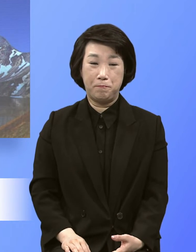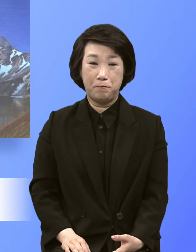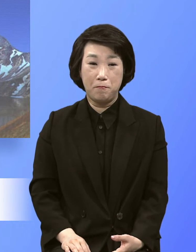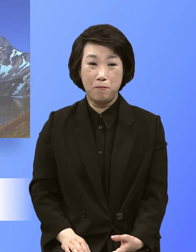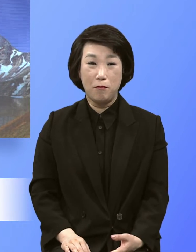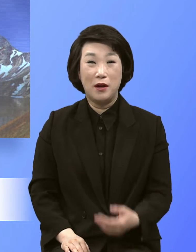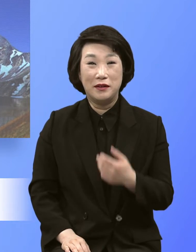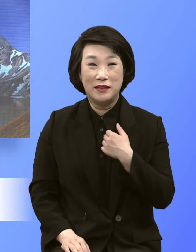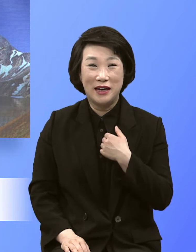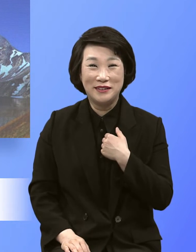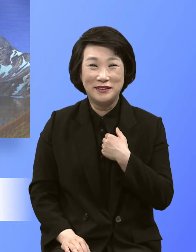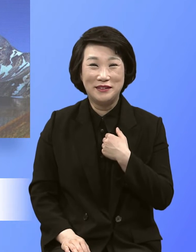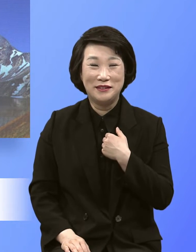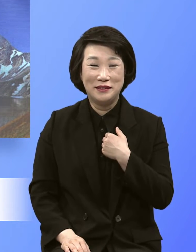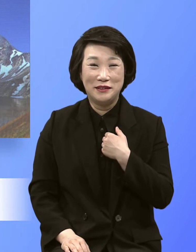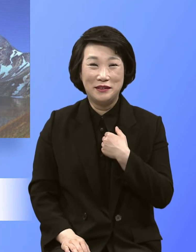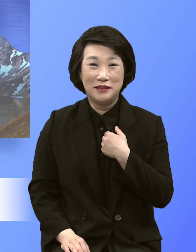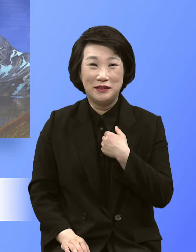저는 이제 우리